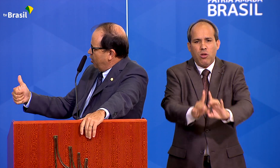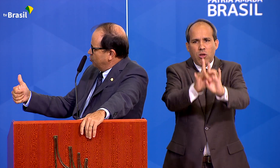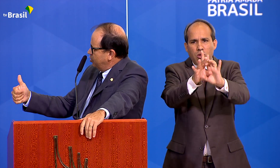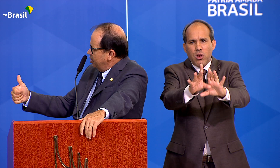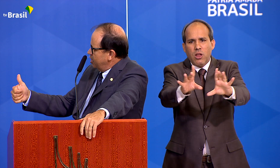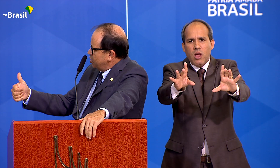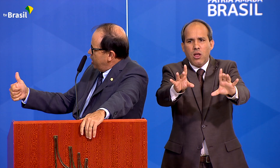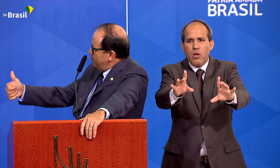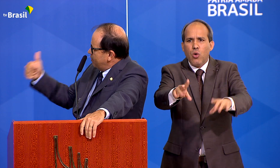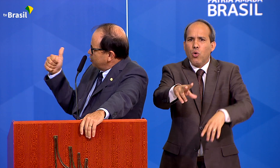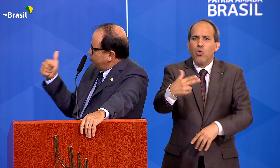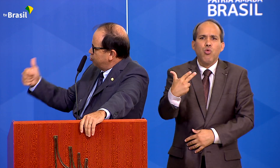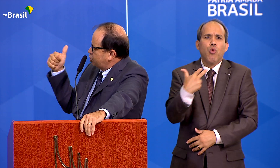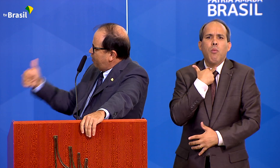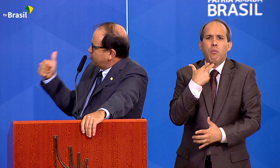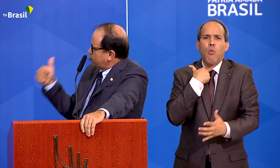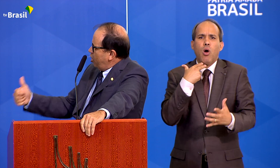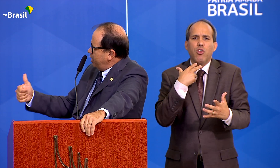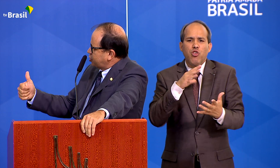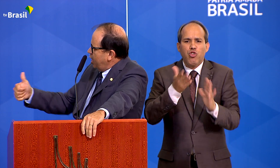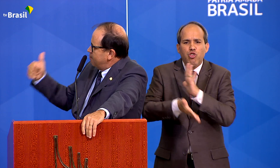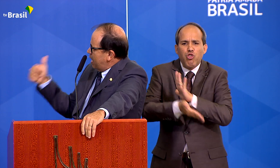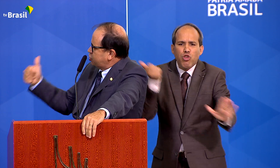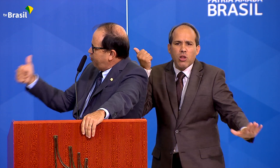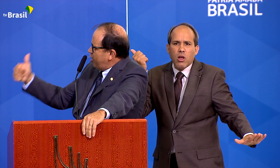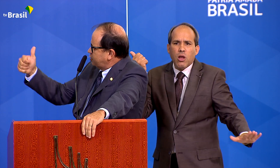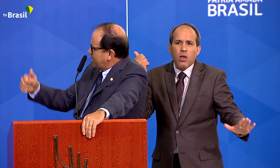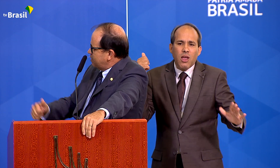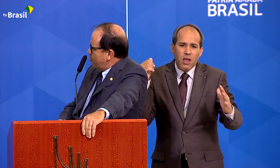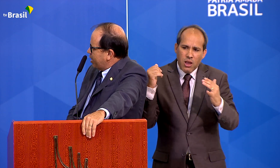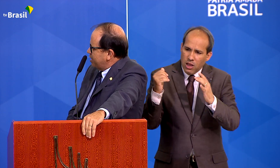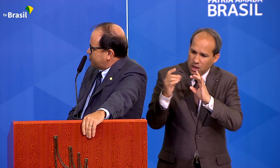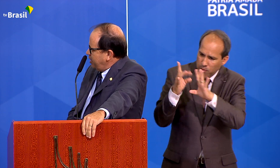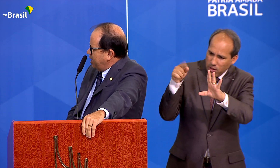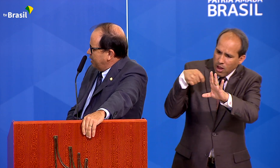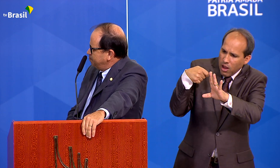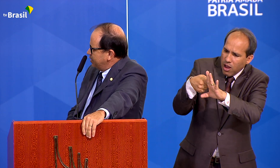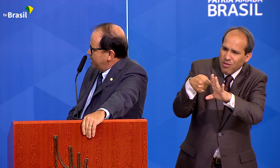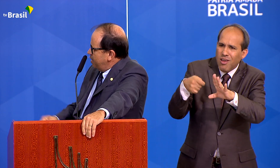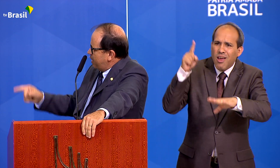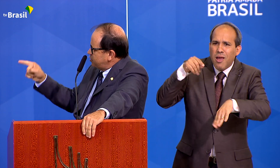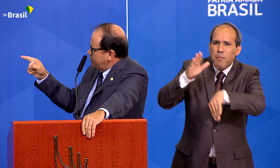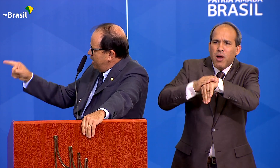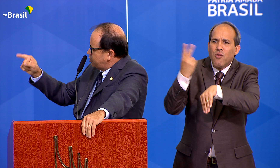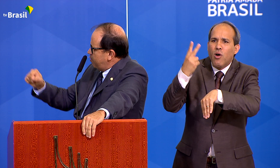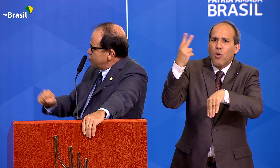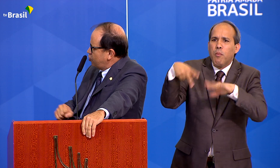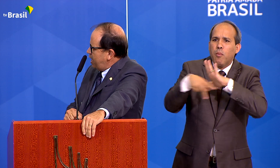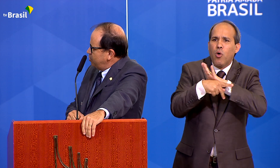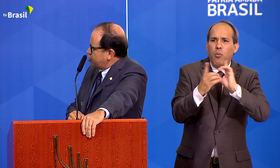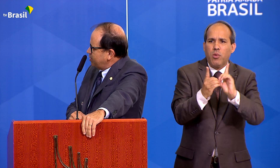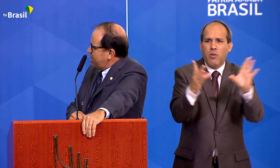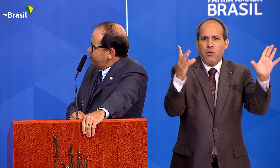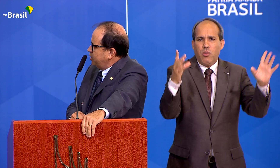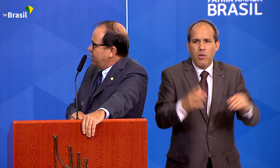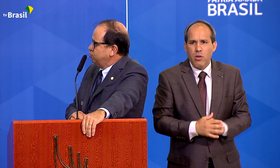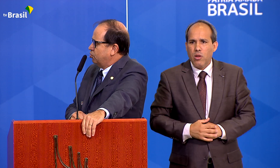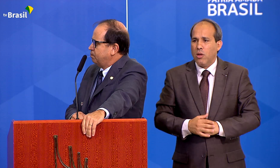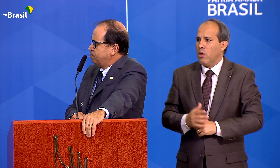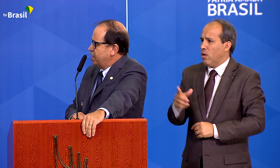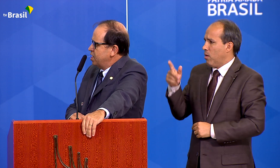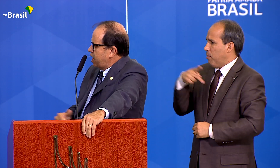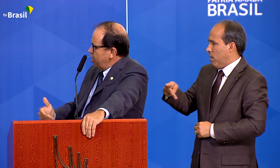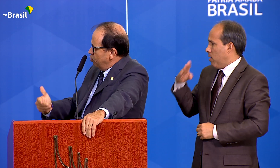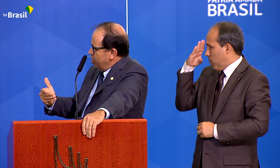inalienável que ia mandar um dos fatores mais forte da Democracia Presidente bolsonaro já